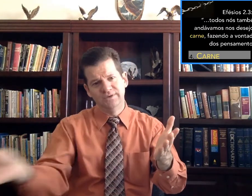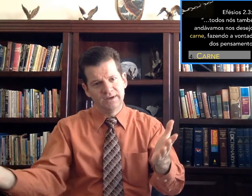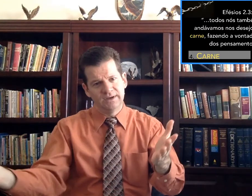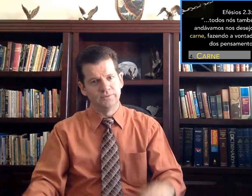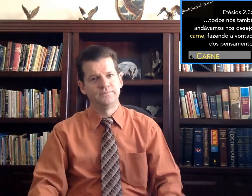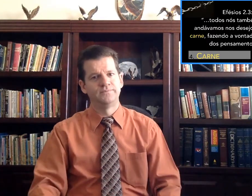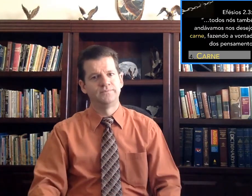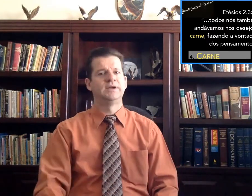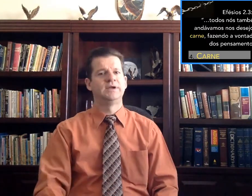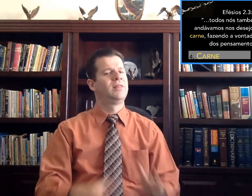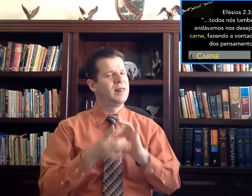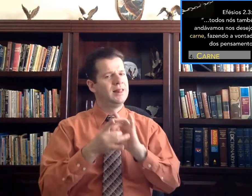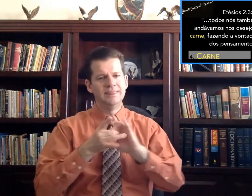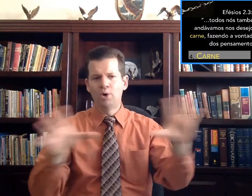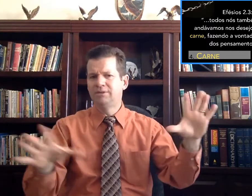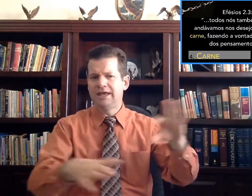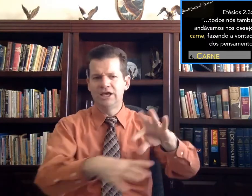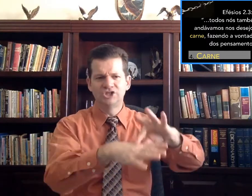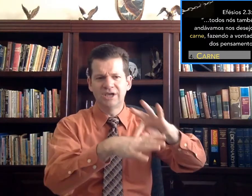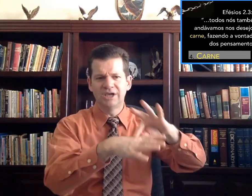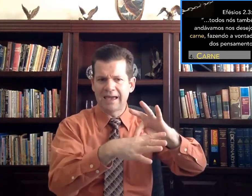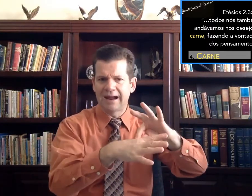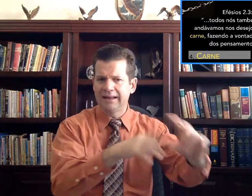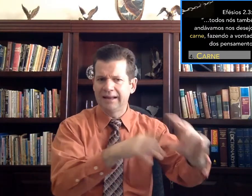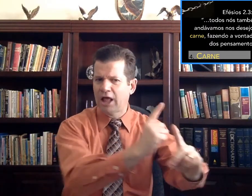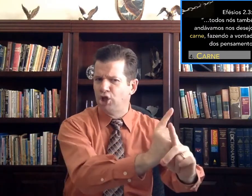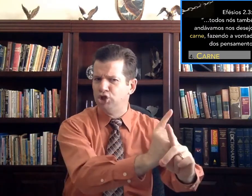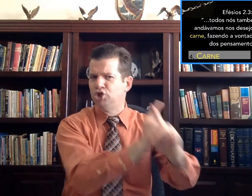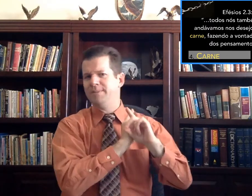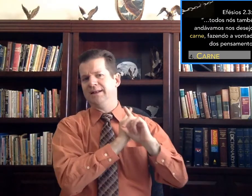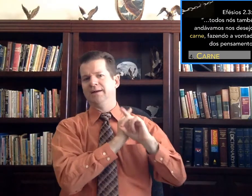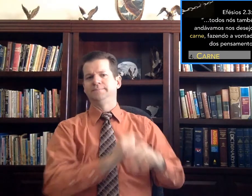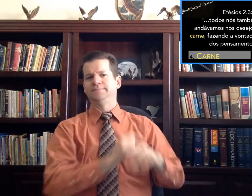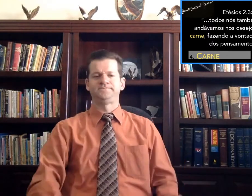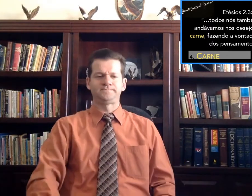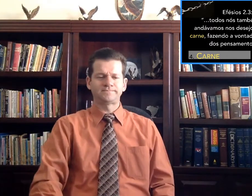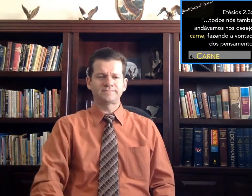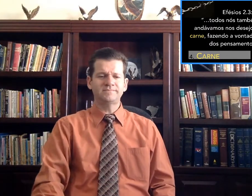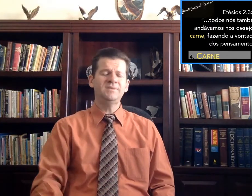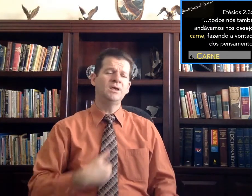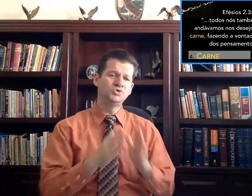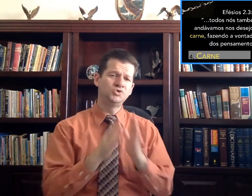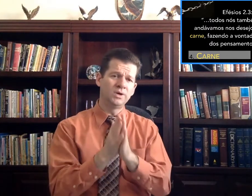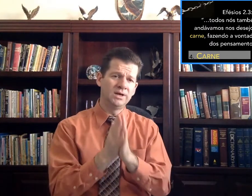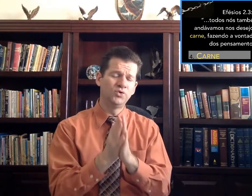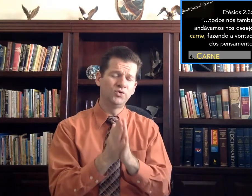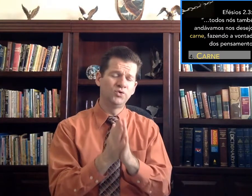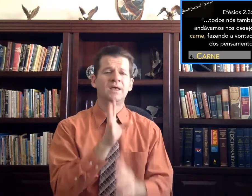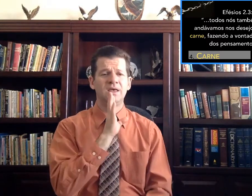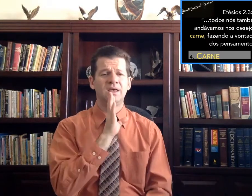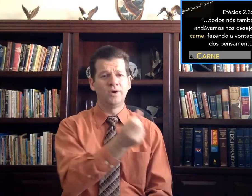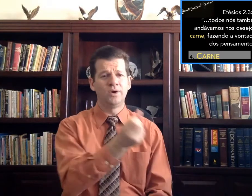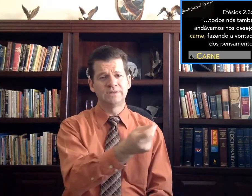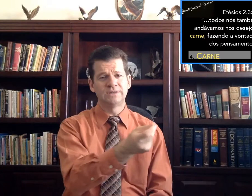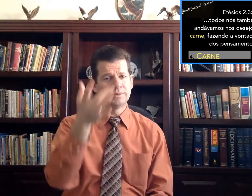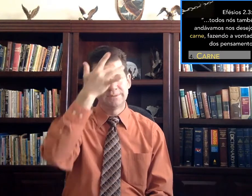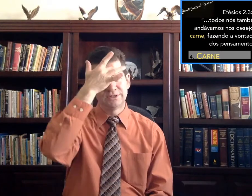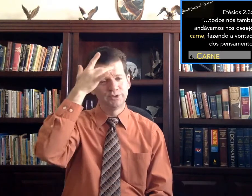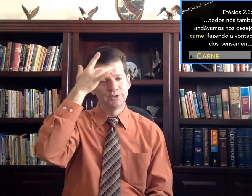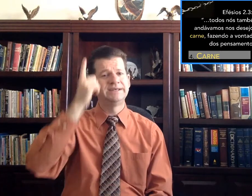desviando, certo? Não deixe a carne dominar. Eu estou orando, eu conheço algumas pessoas que